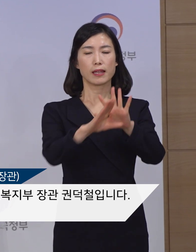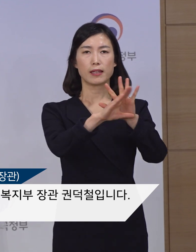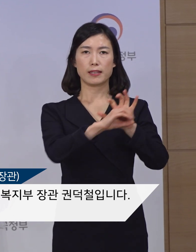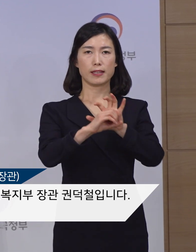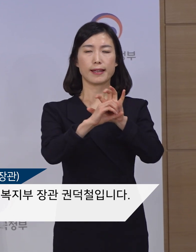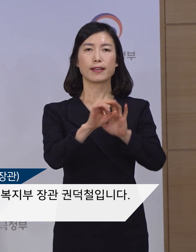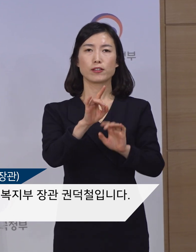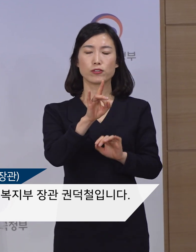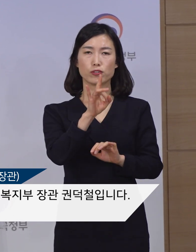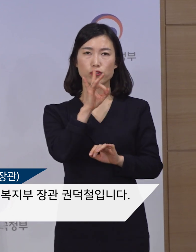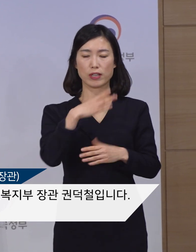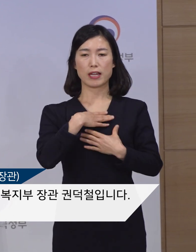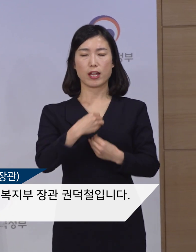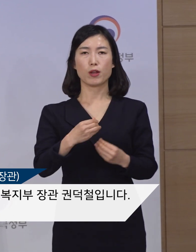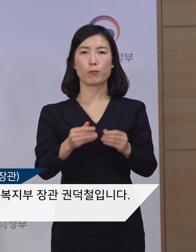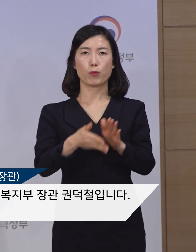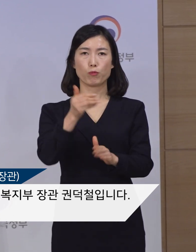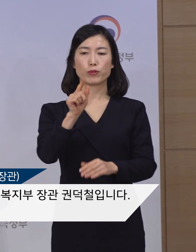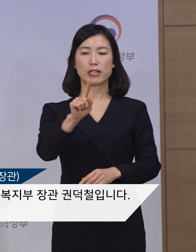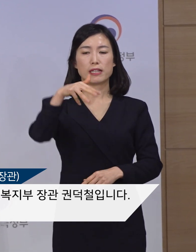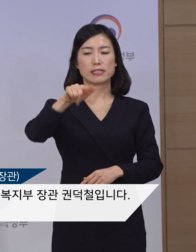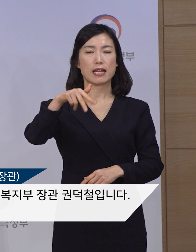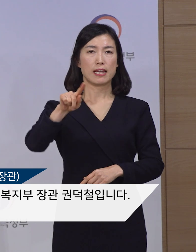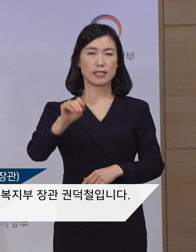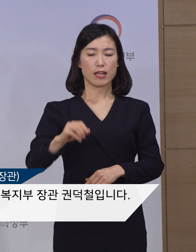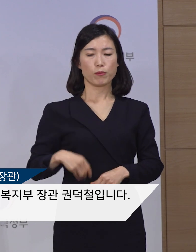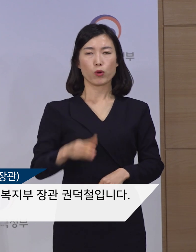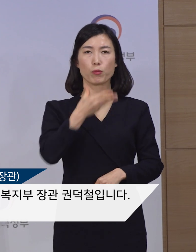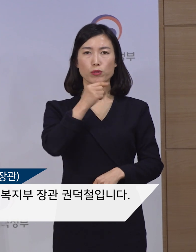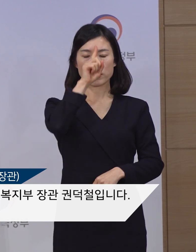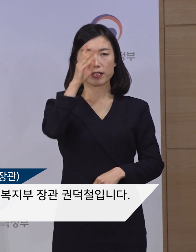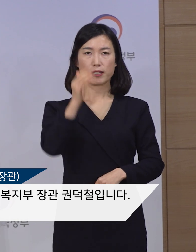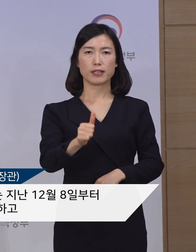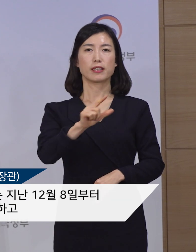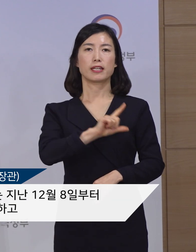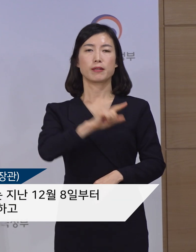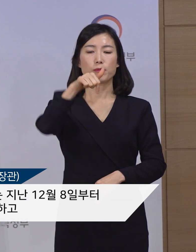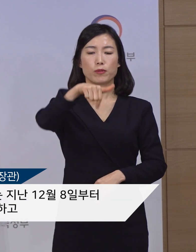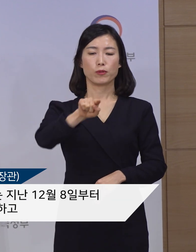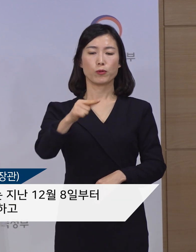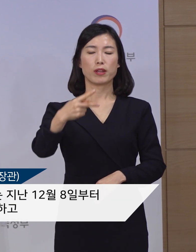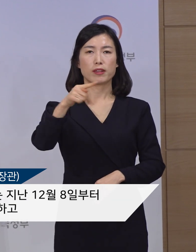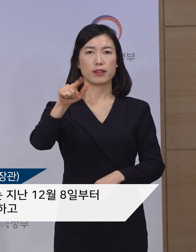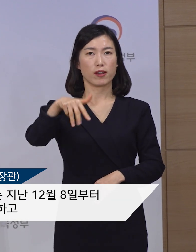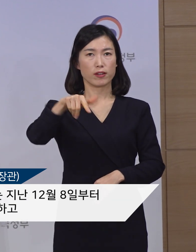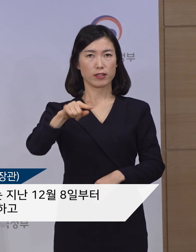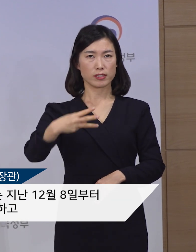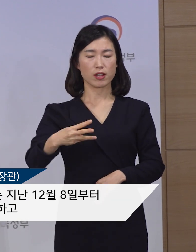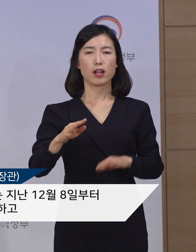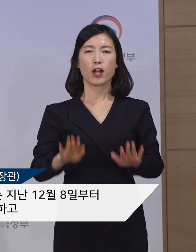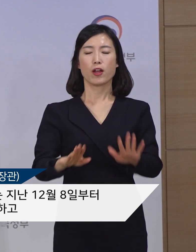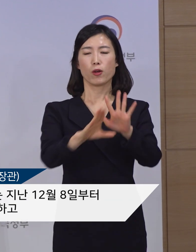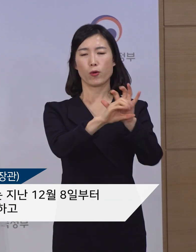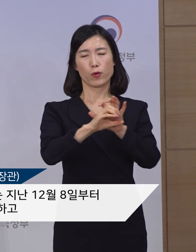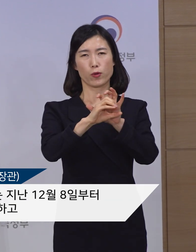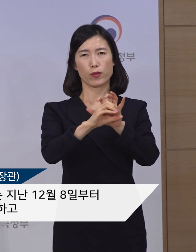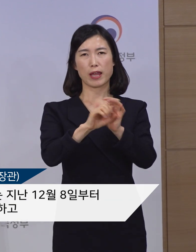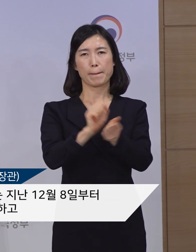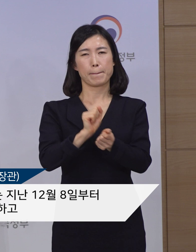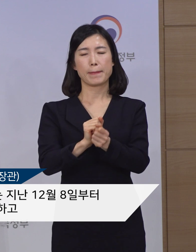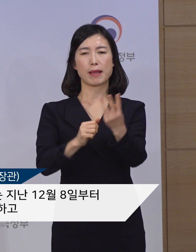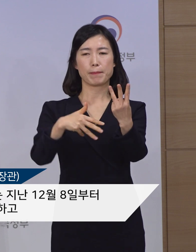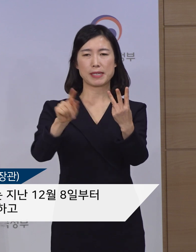코로나19 중앙재난안전대책본부 1차장 보건복지부 장관 권덕철입니다. 코로나19의 3차 유행을 억제하기